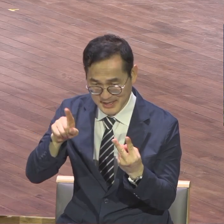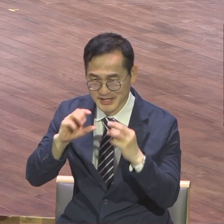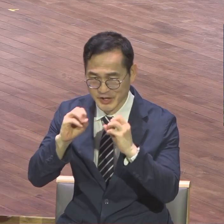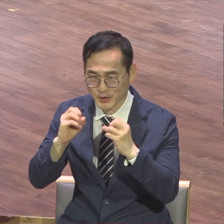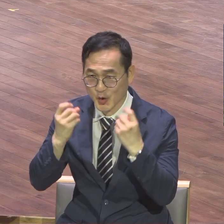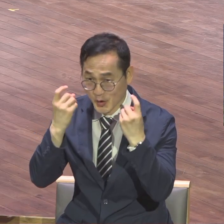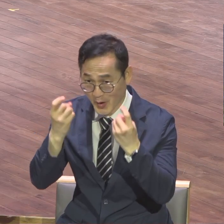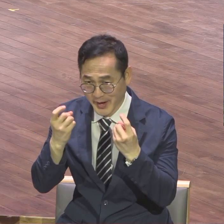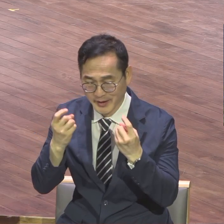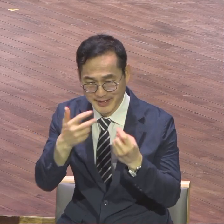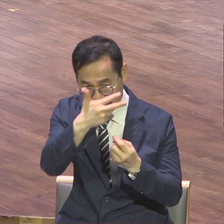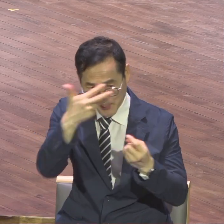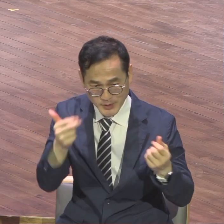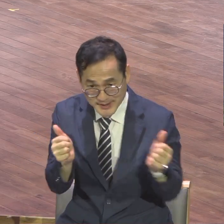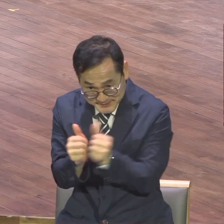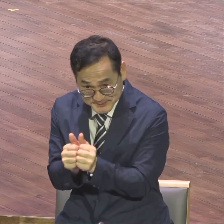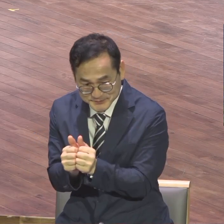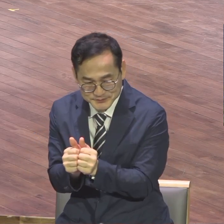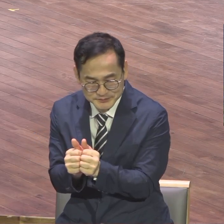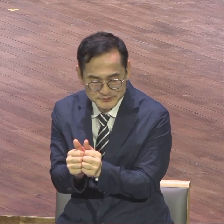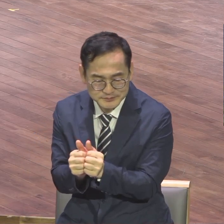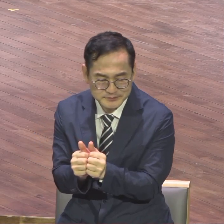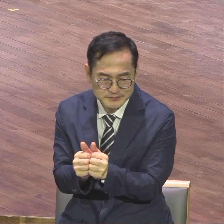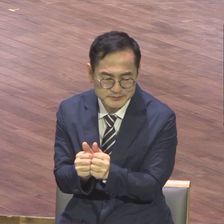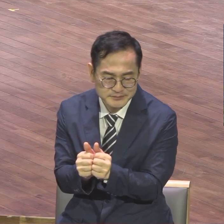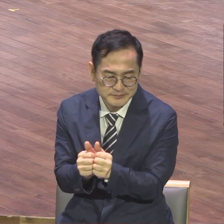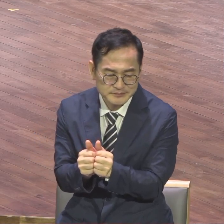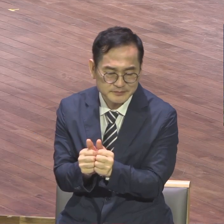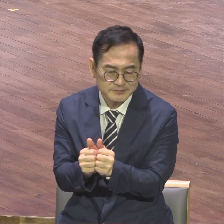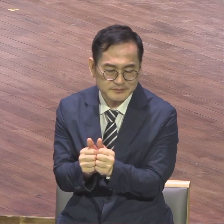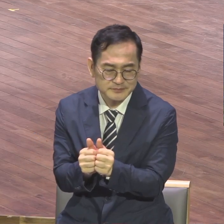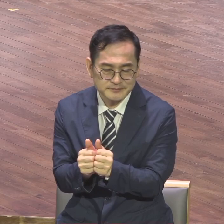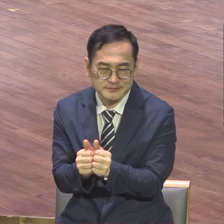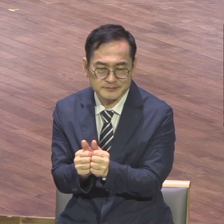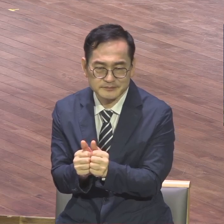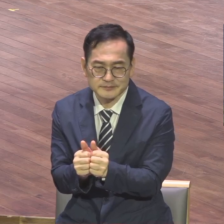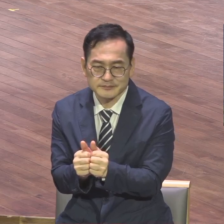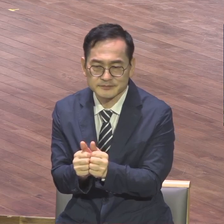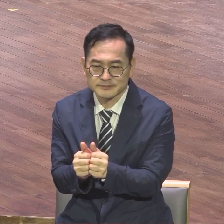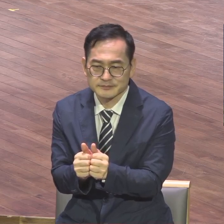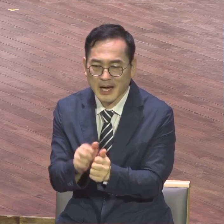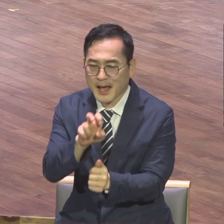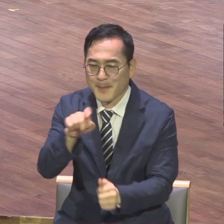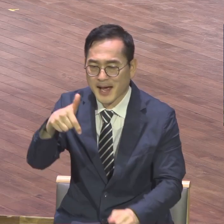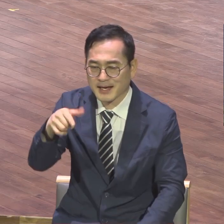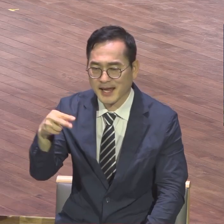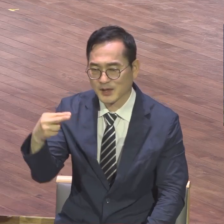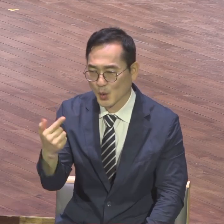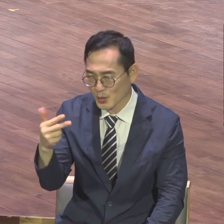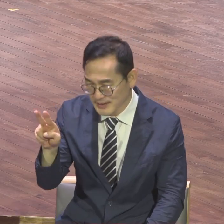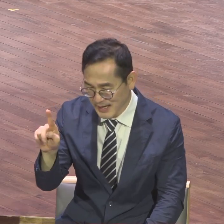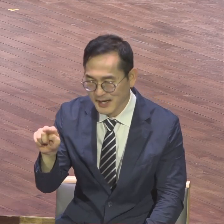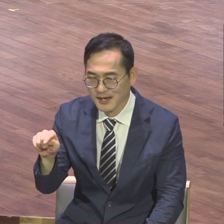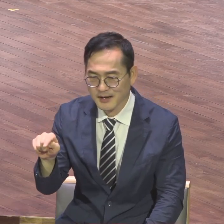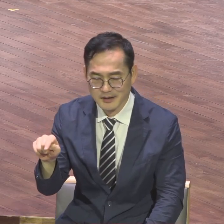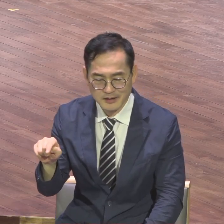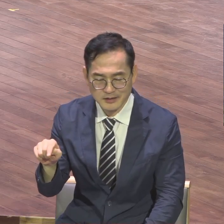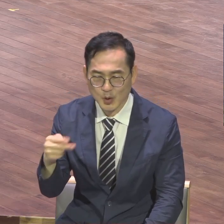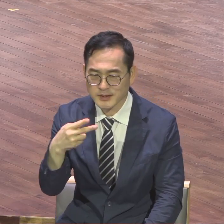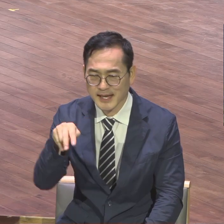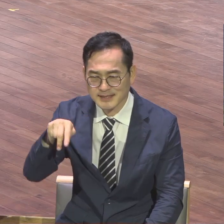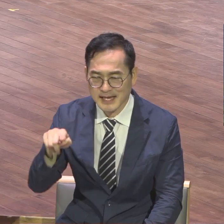함께한 디모데는 마게도냐 복음화에 헌신을 했습니다. 바울의 이 지시에 따라서 데살로니가 사역했습니다. 그